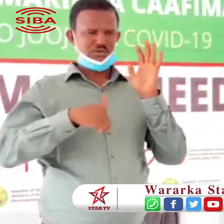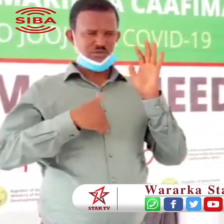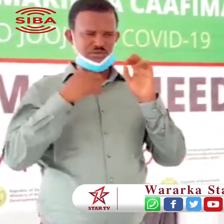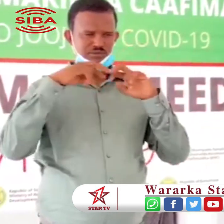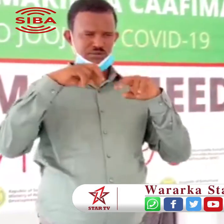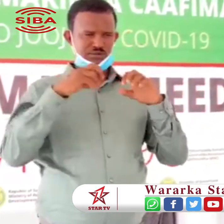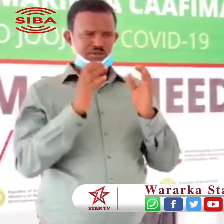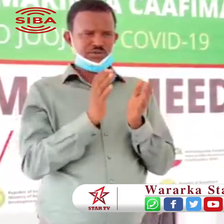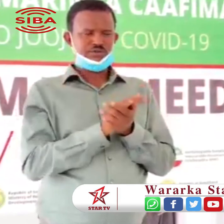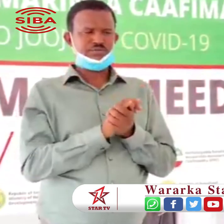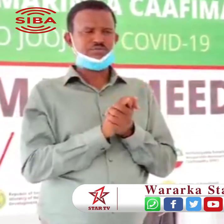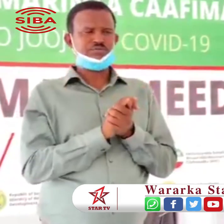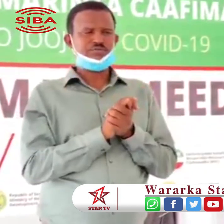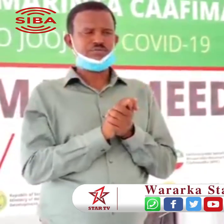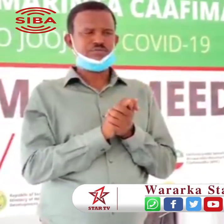19 qof